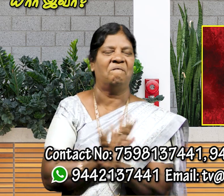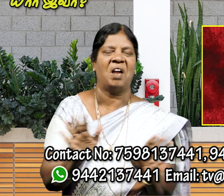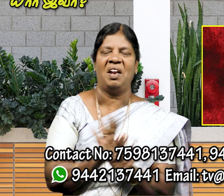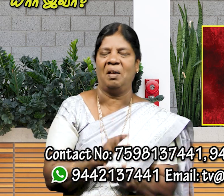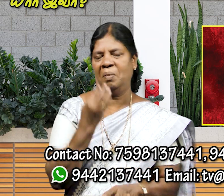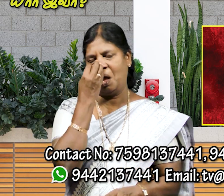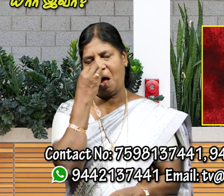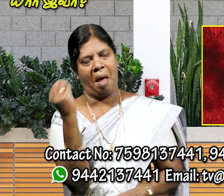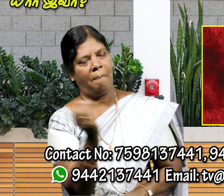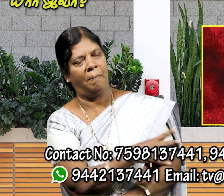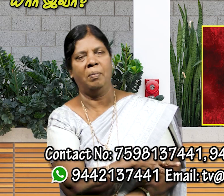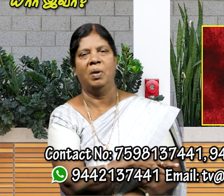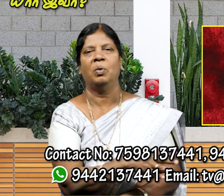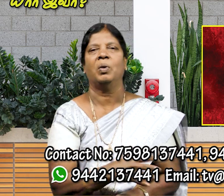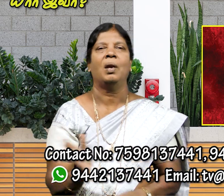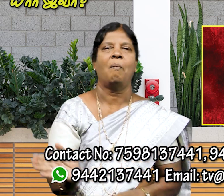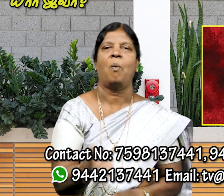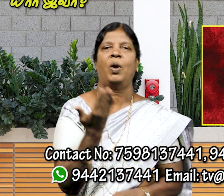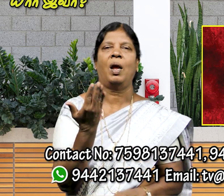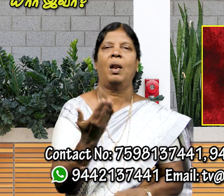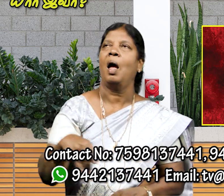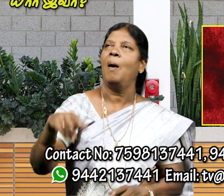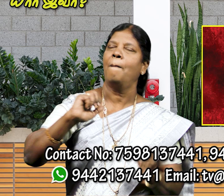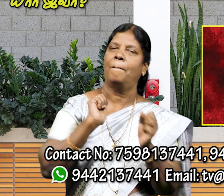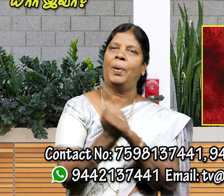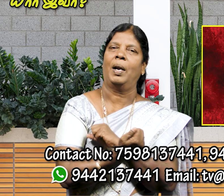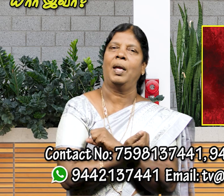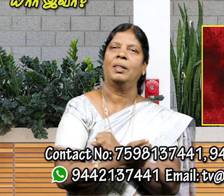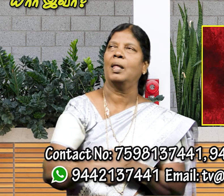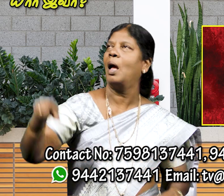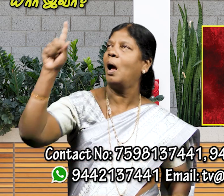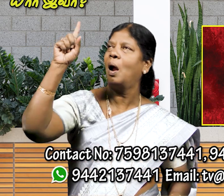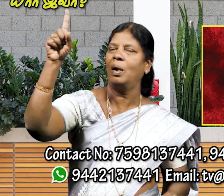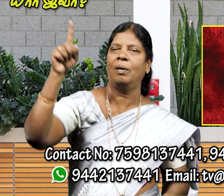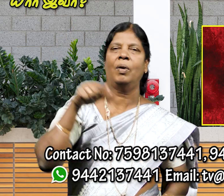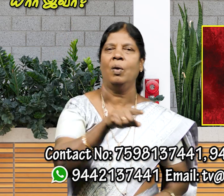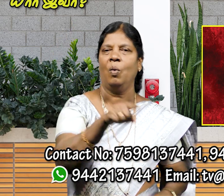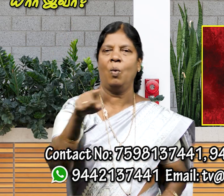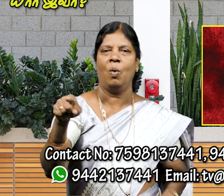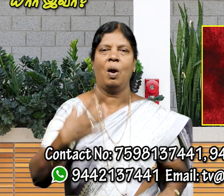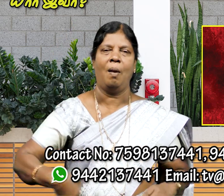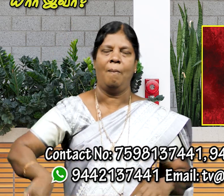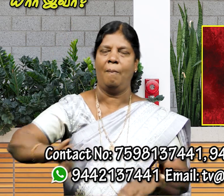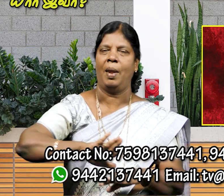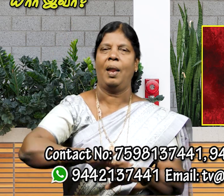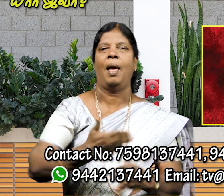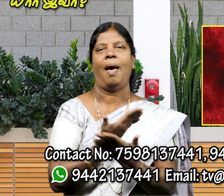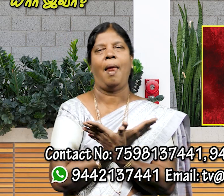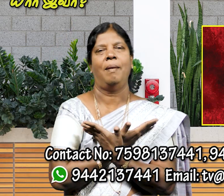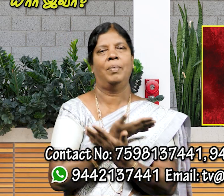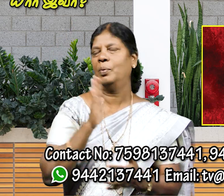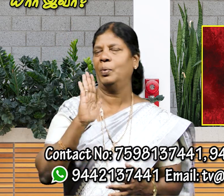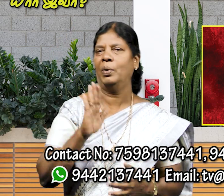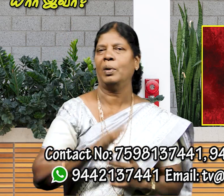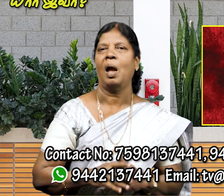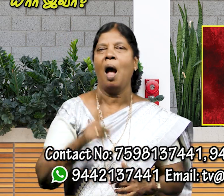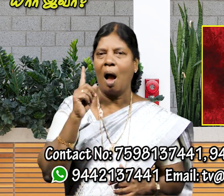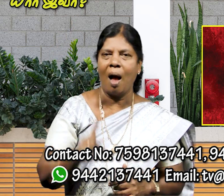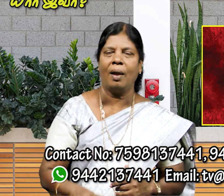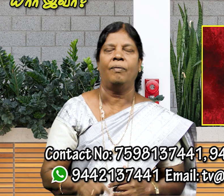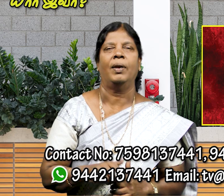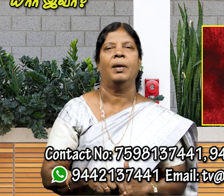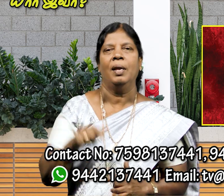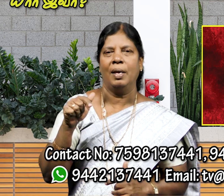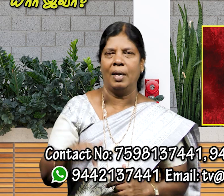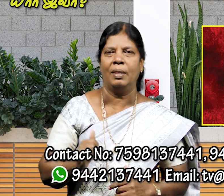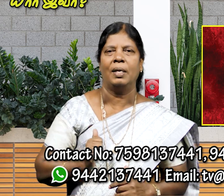மக்கள் உங்களை வேண்டாம் என்று அற்பமாய் தள்ளினாலும், படைத்த உங்களது ஆண்டவர் உங்கள் மீது